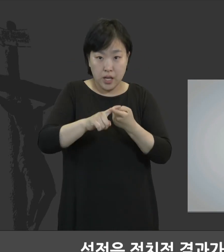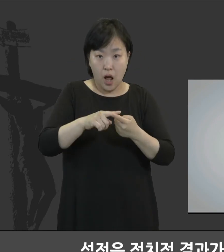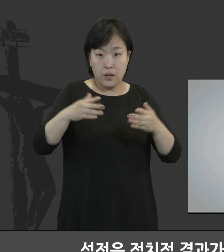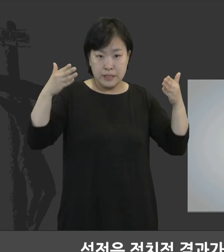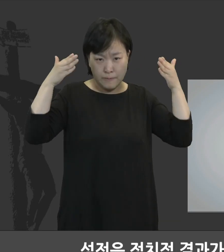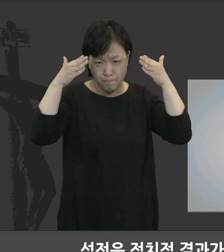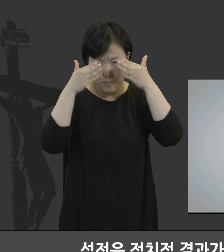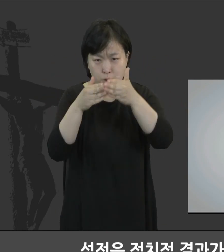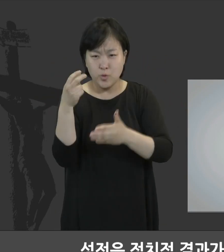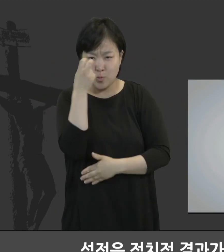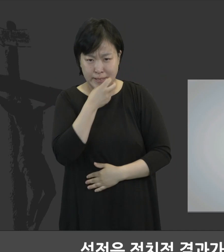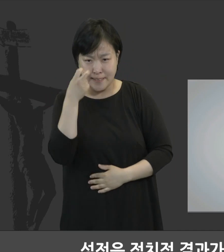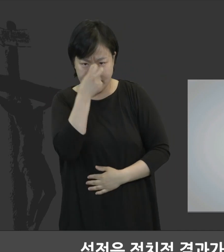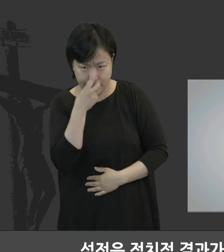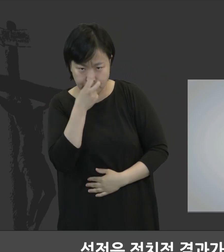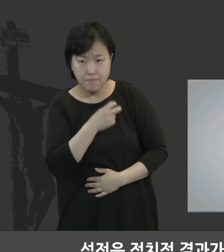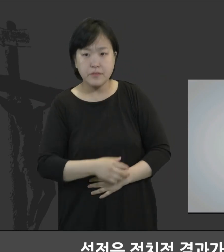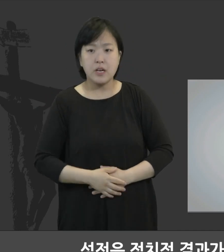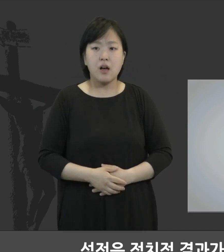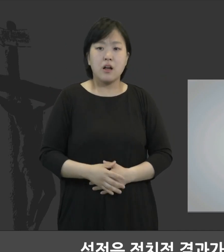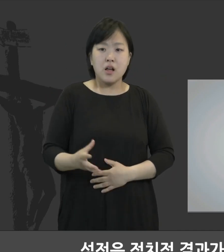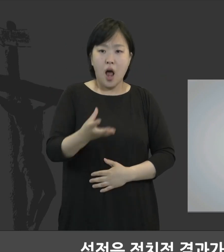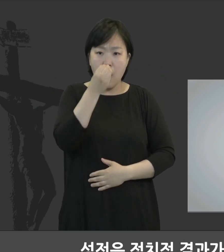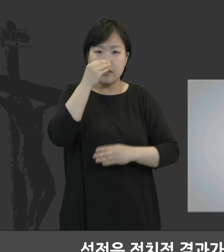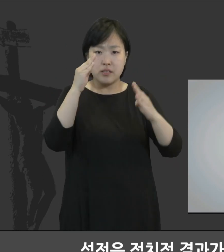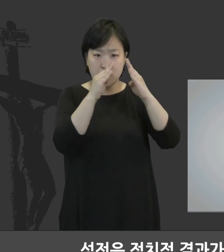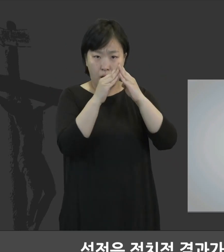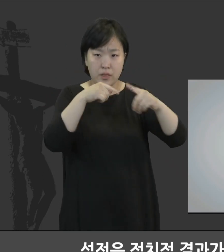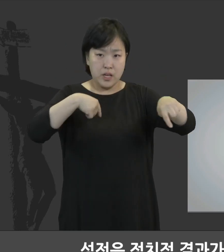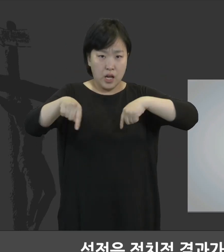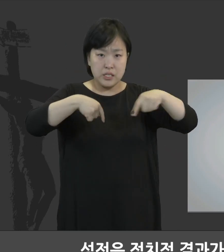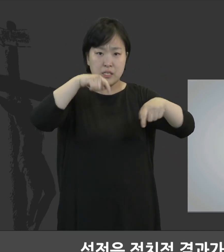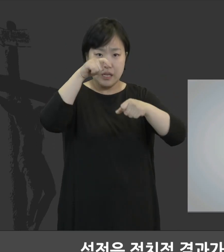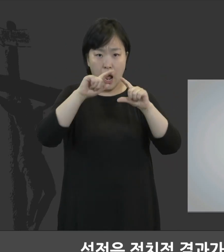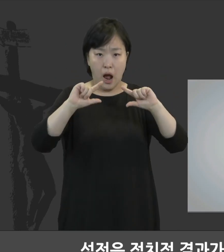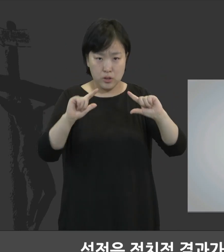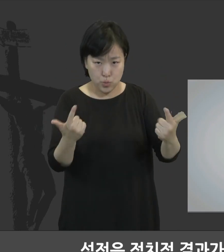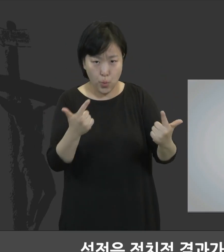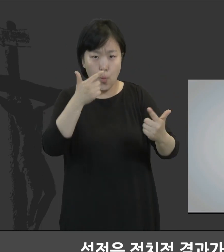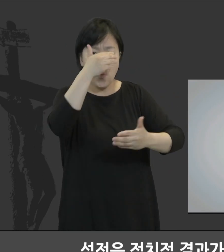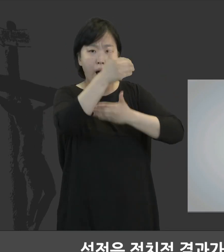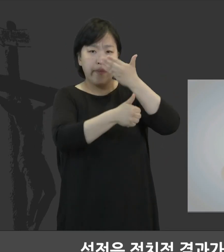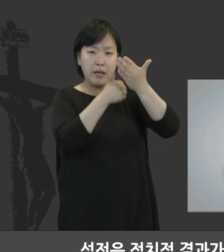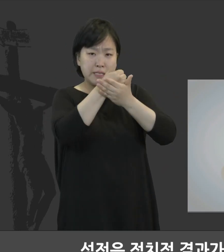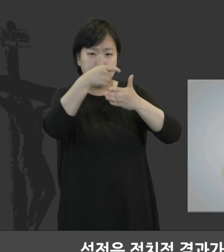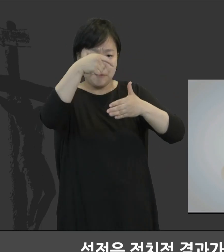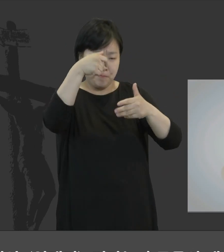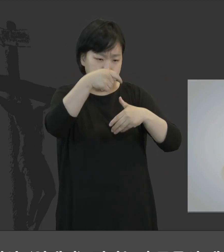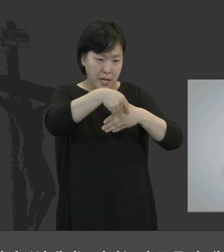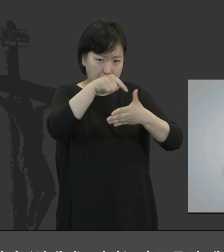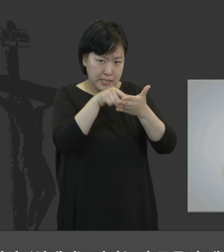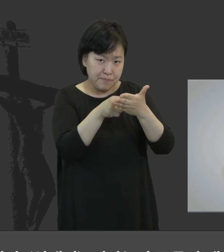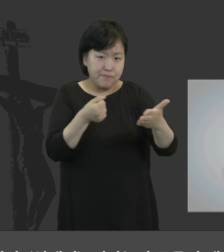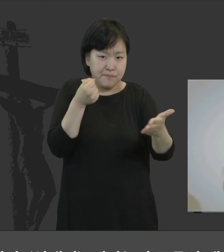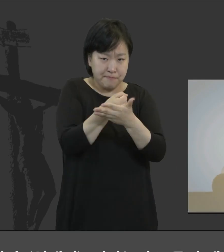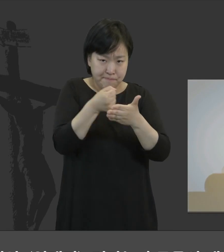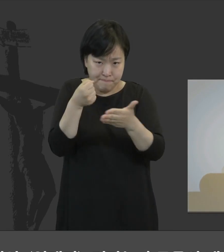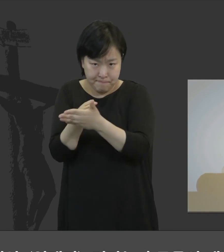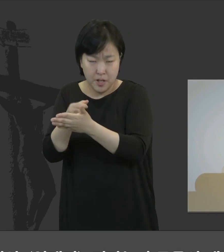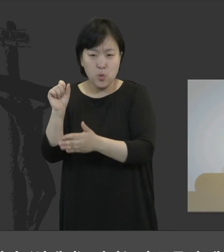성전은 정치적 결과가 아니라 하나님의 작정에서 비롯된 것이기 때문입니다. 그래서 역대기